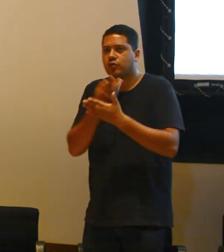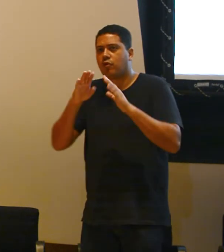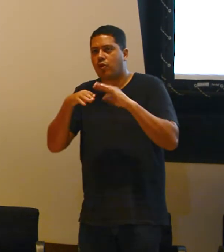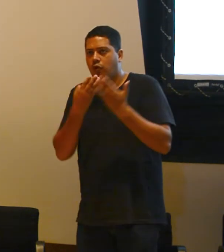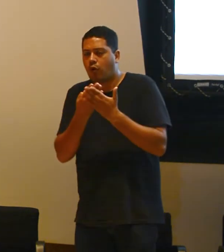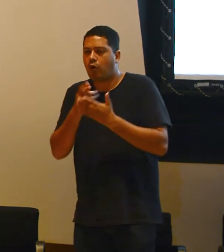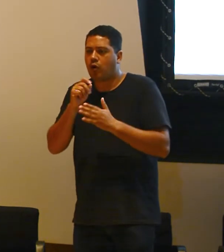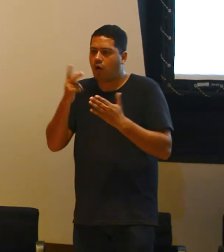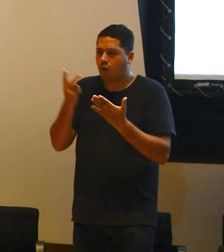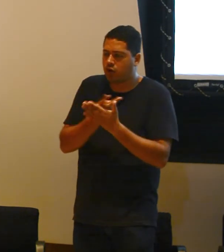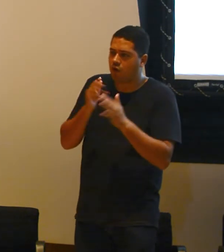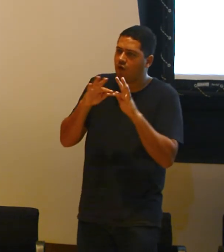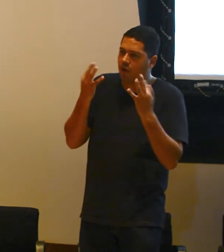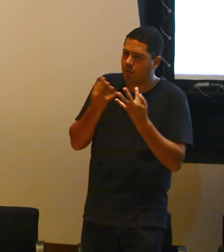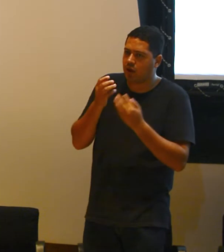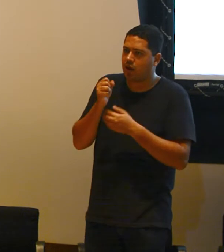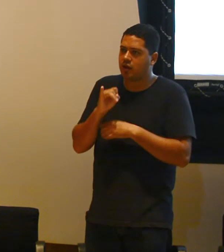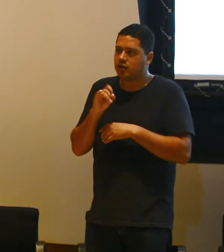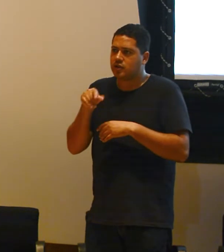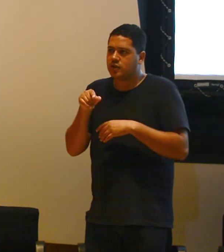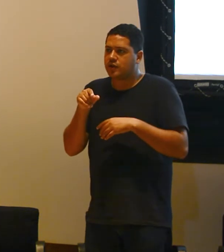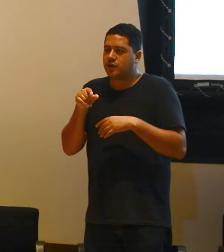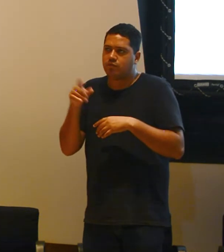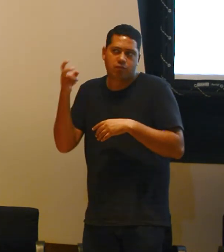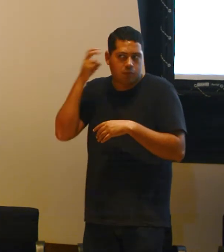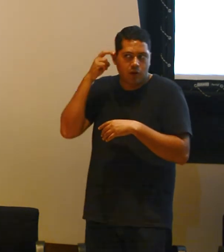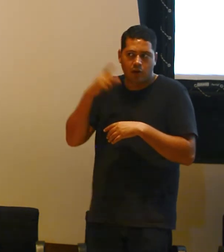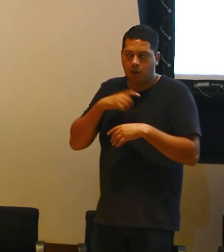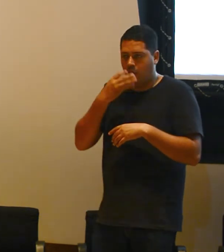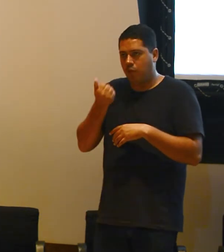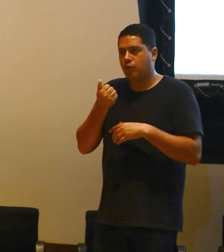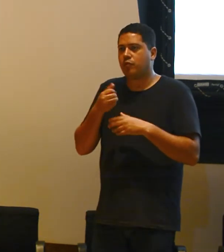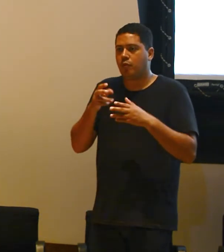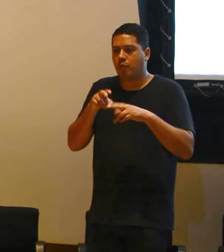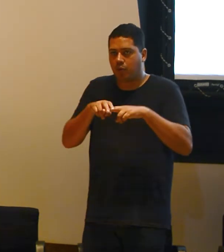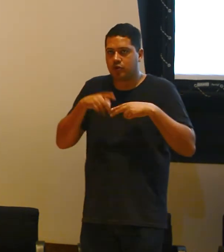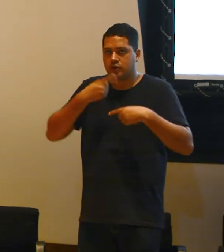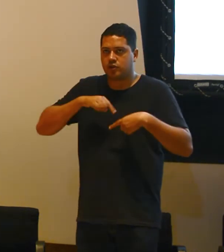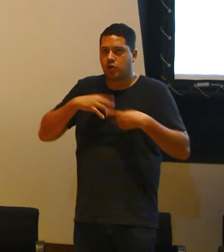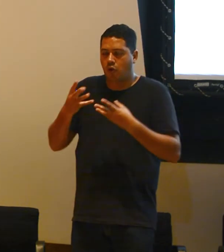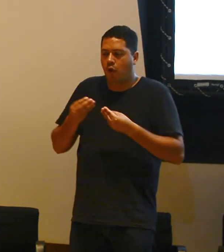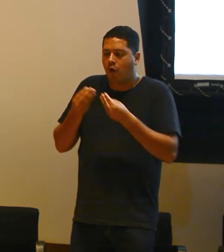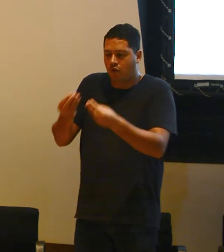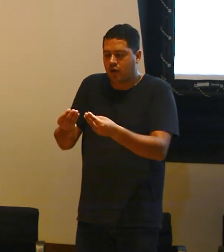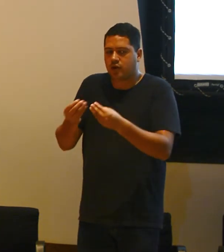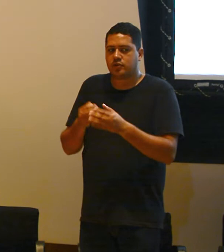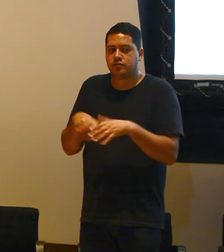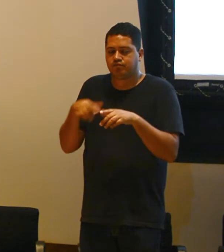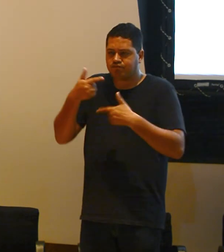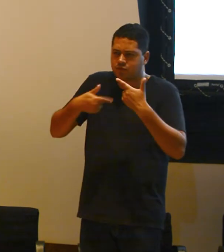aconteceu na família, se o implante está funcionando, se não está. Com isso, nós vamos oferecendo, né? Vamos trabalhar esses